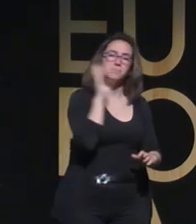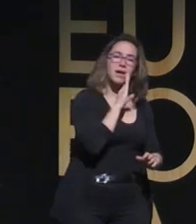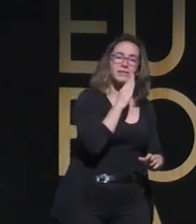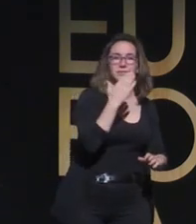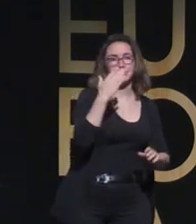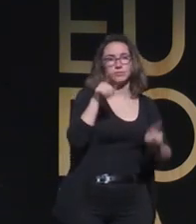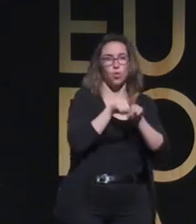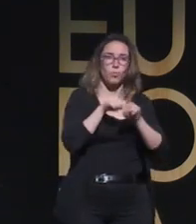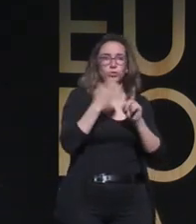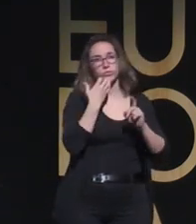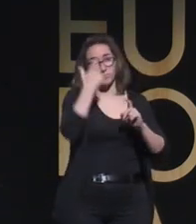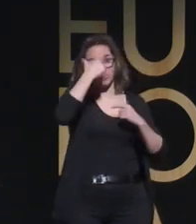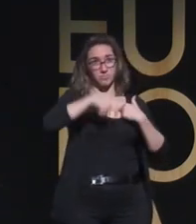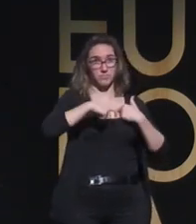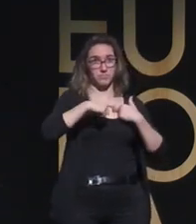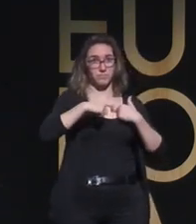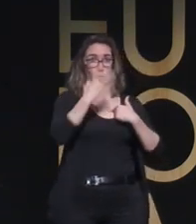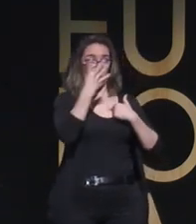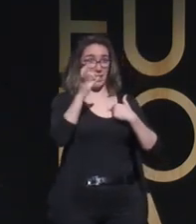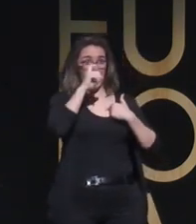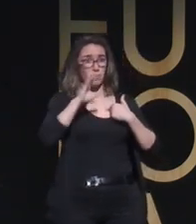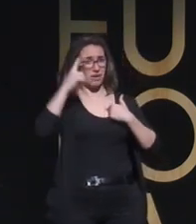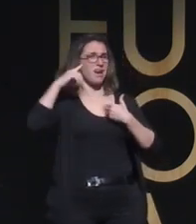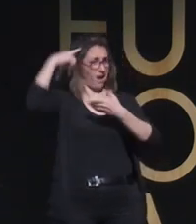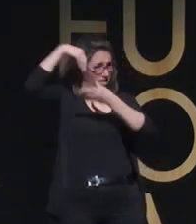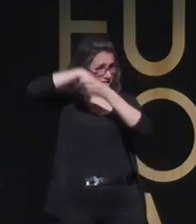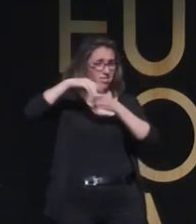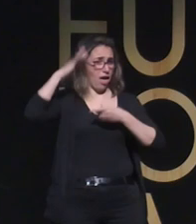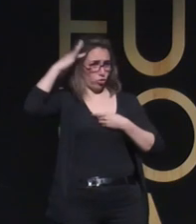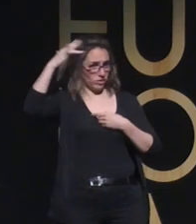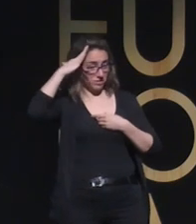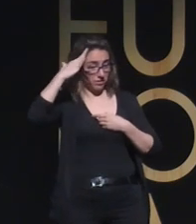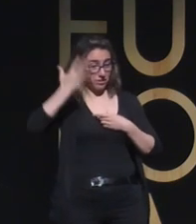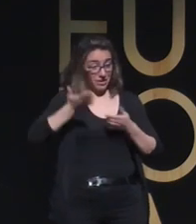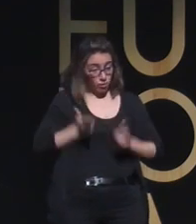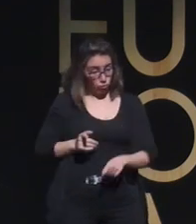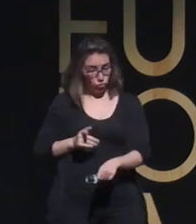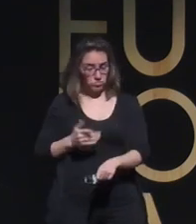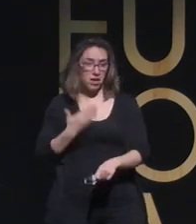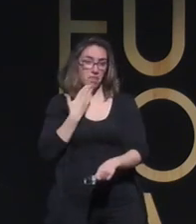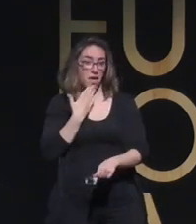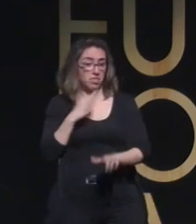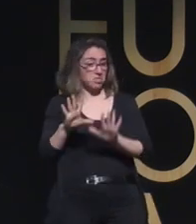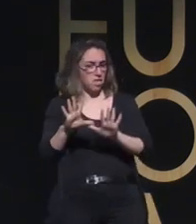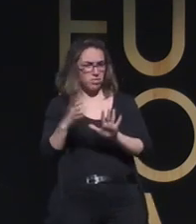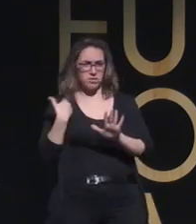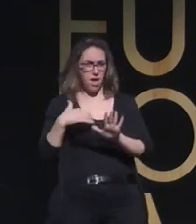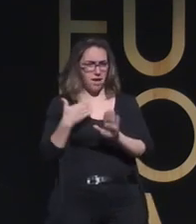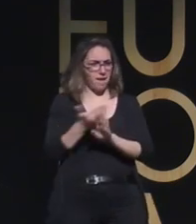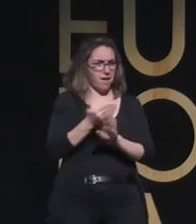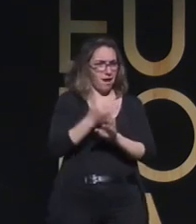años, ¿vale? Y tenemos ya niños y niñas de 10 años preadolescentes